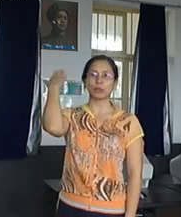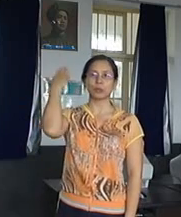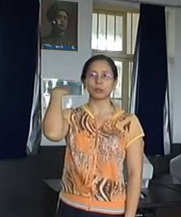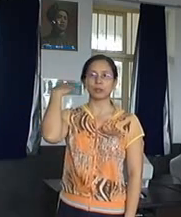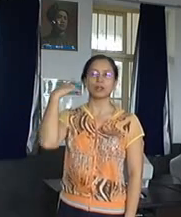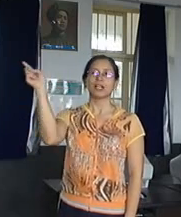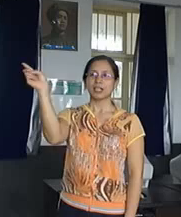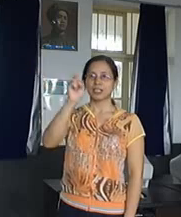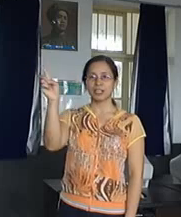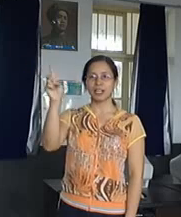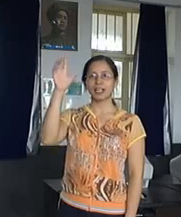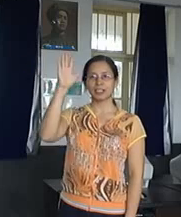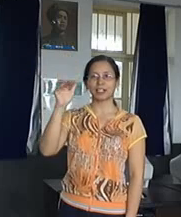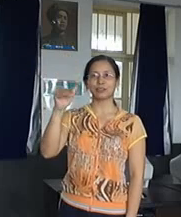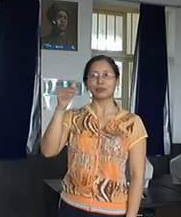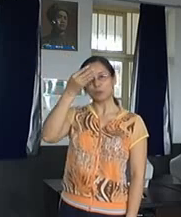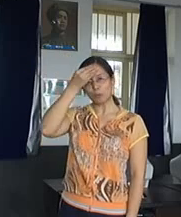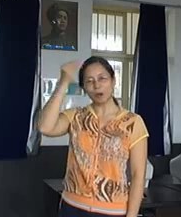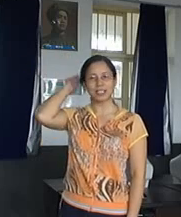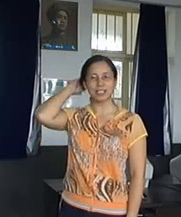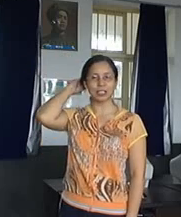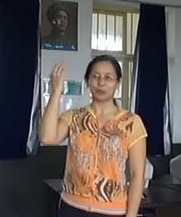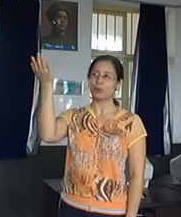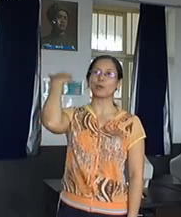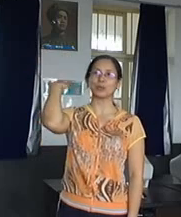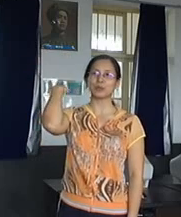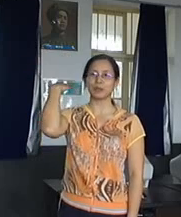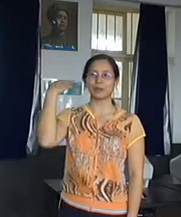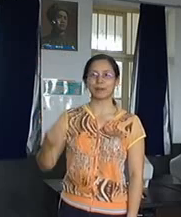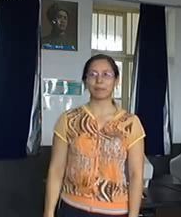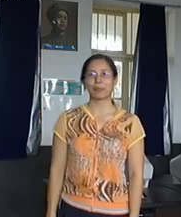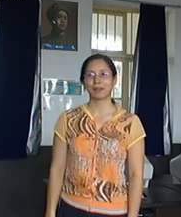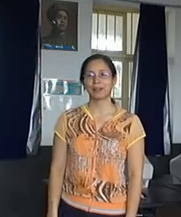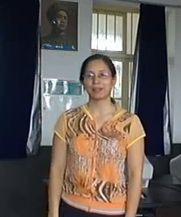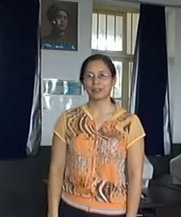谁能忘记过去？ 谁能忘记过去？